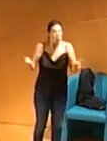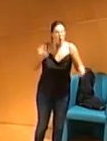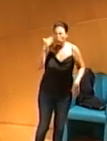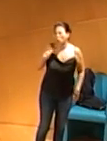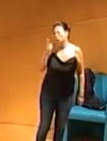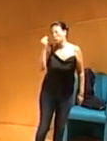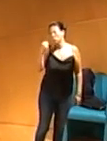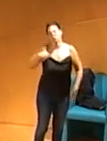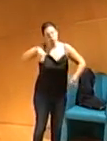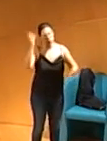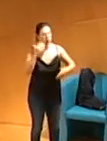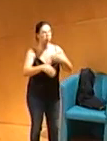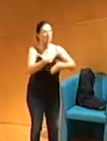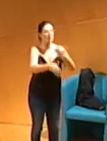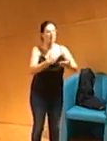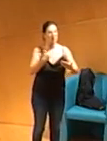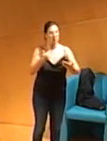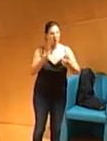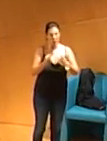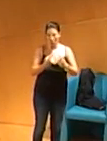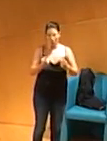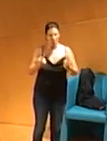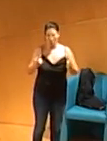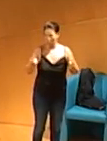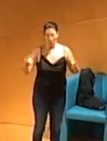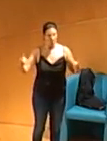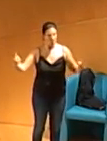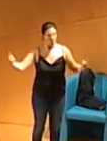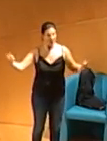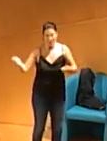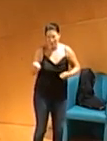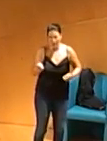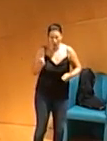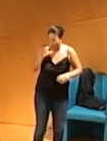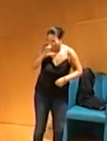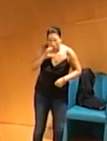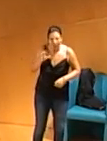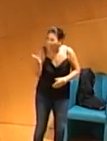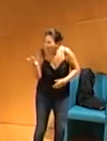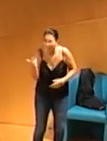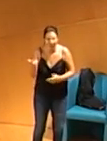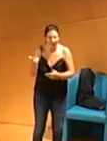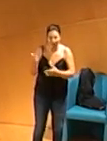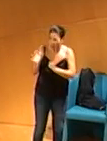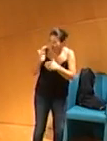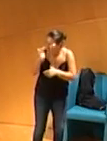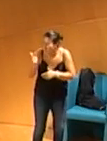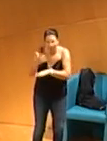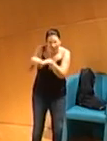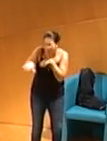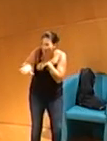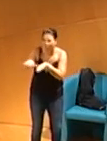que je peux tout ranger, ça ne va pas. Donc, c'est parce qu'on est resté curieux de nos enfants qu'on se bat pour leur donner la parole, qu'on se